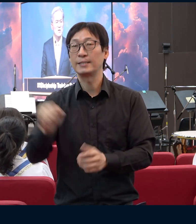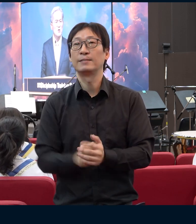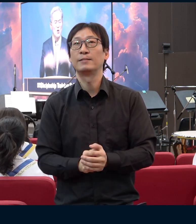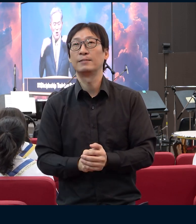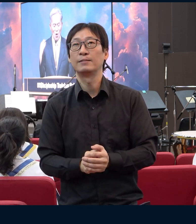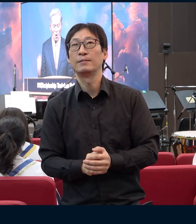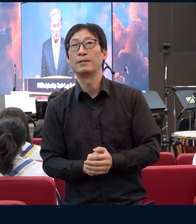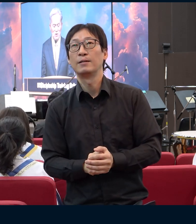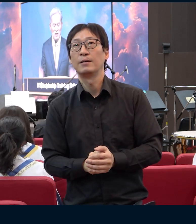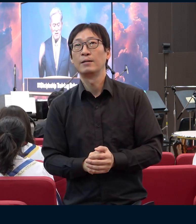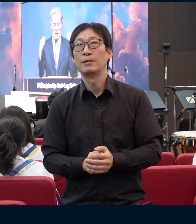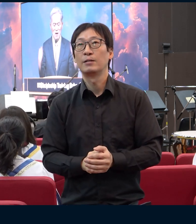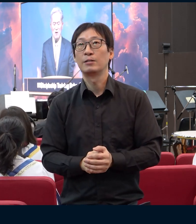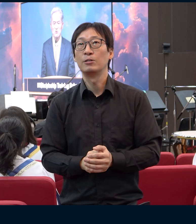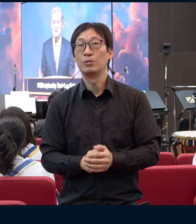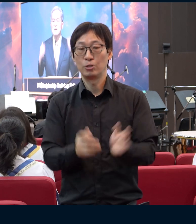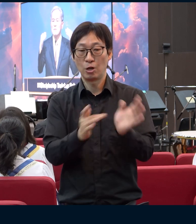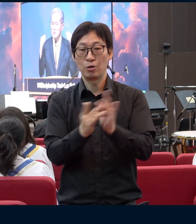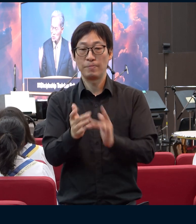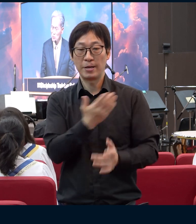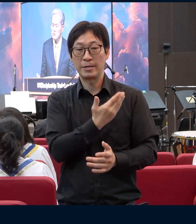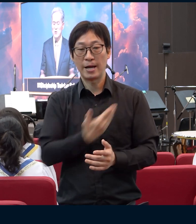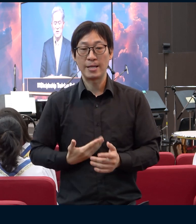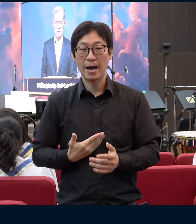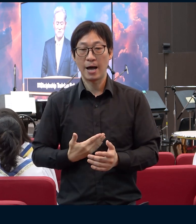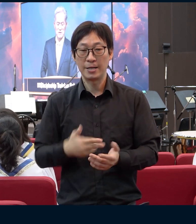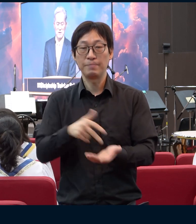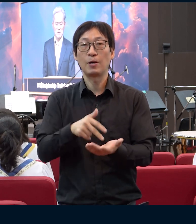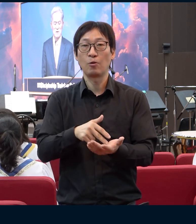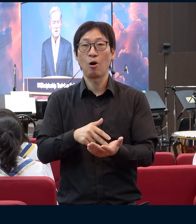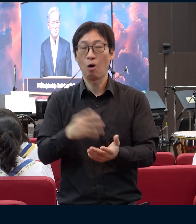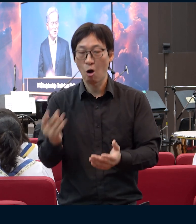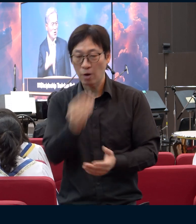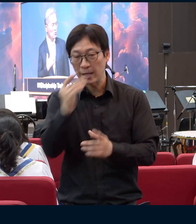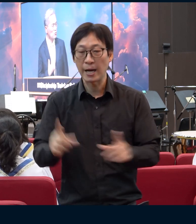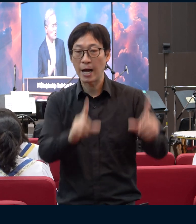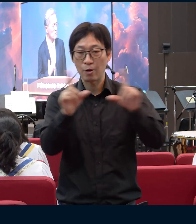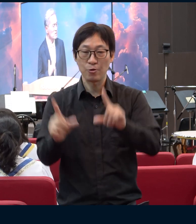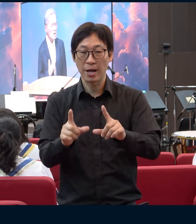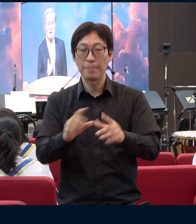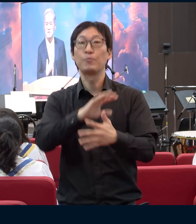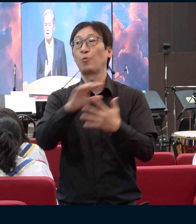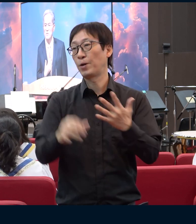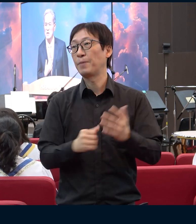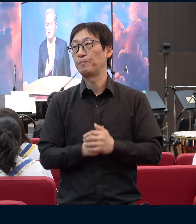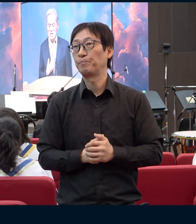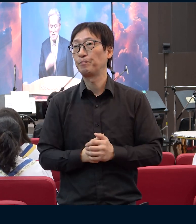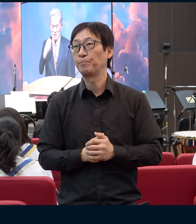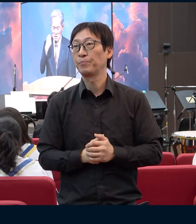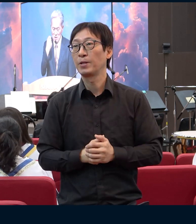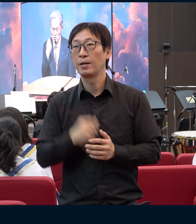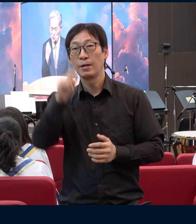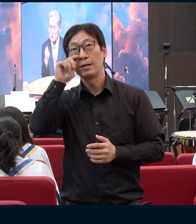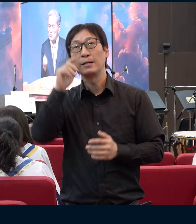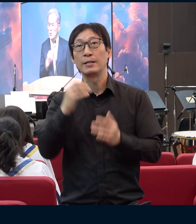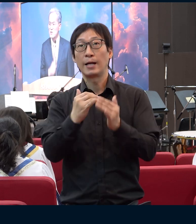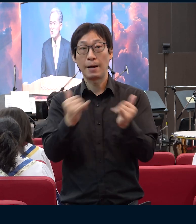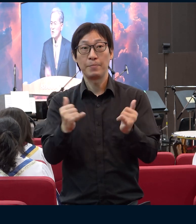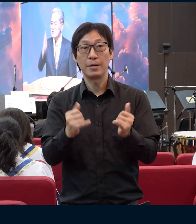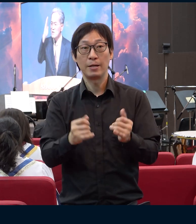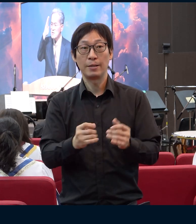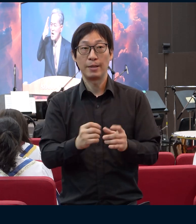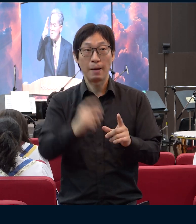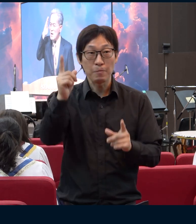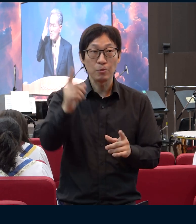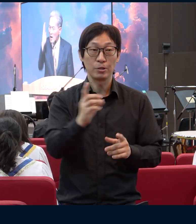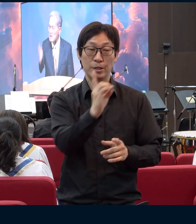땅 가운데서 거룩하게 살아가기 위한 바로 그런 훈련이에요. 제 경우도 그렇지만 참 많은 사람들이 이 DTS 훈련을